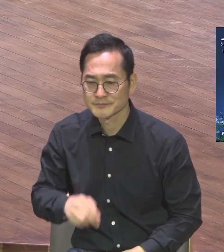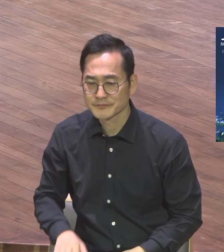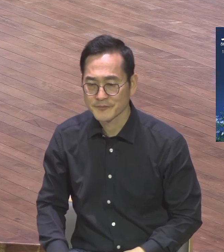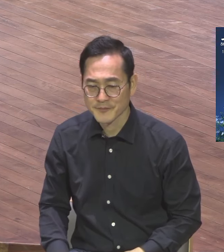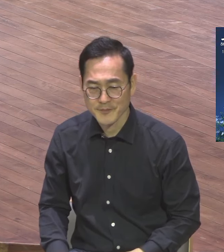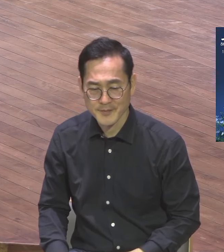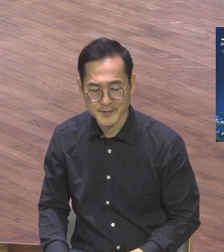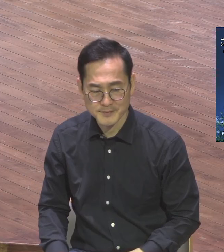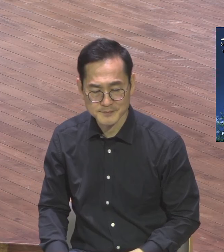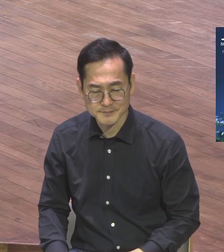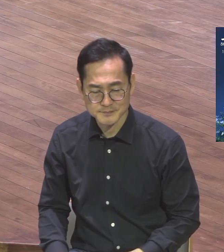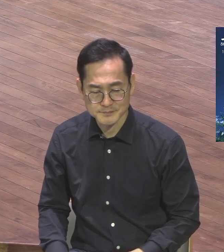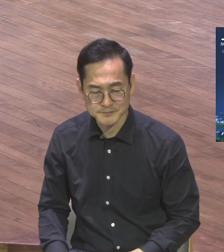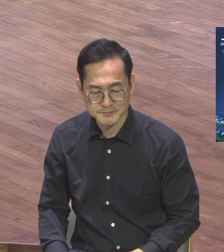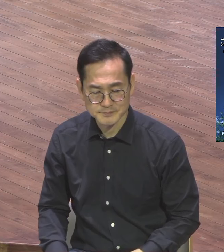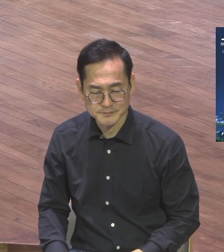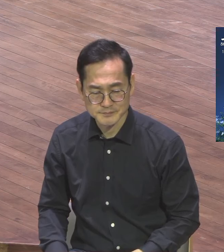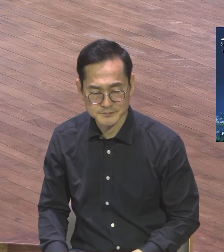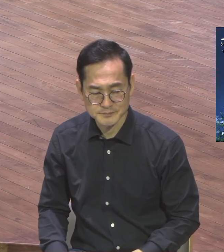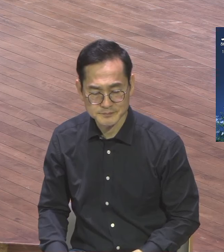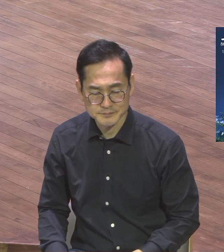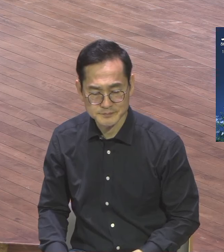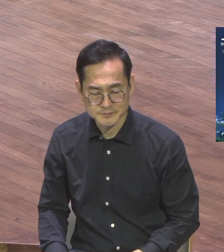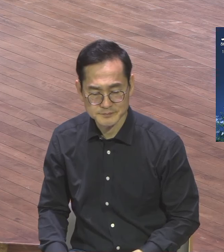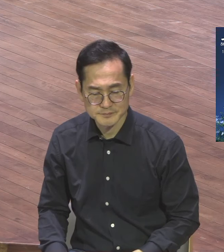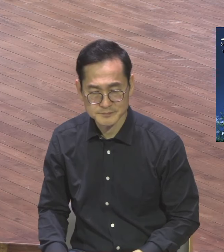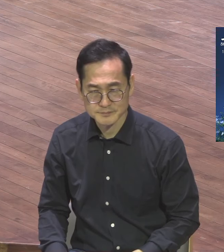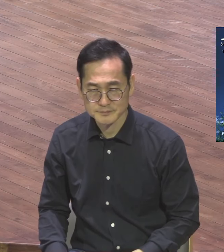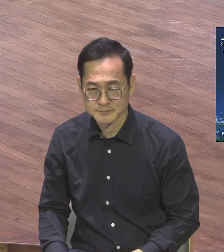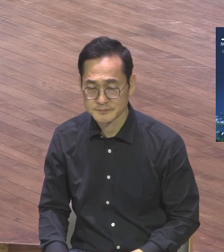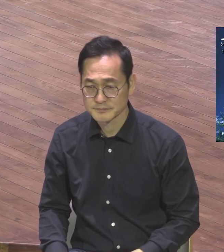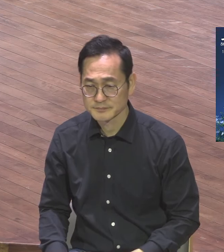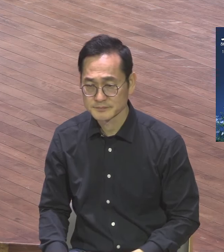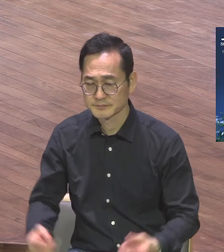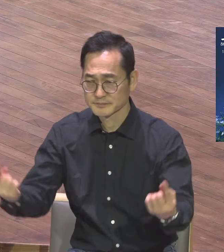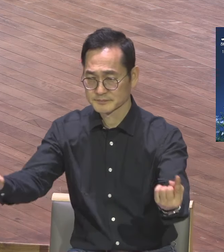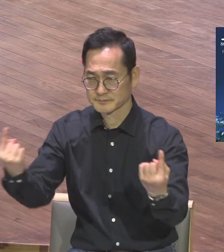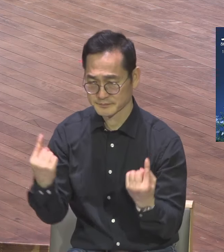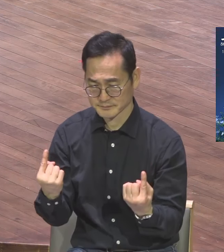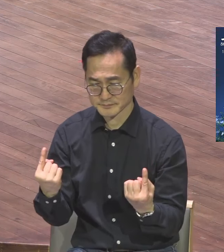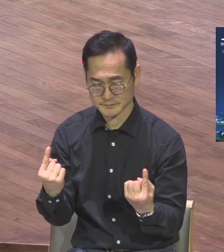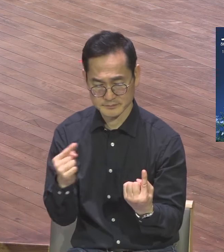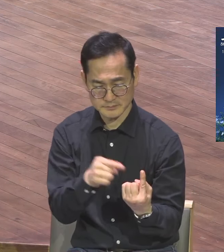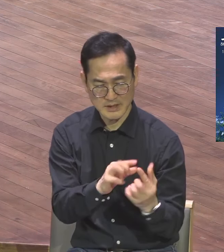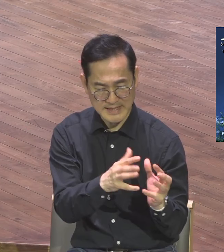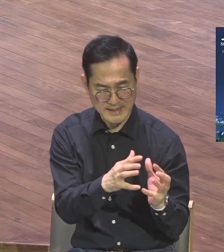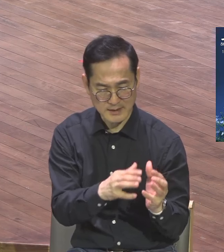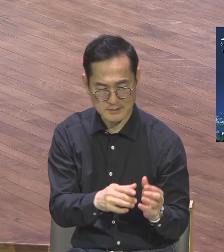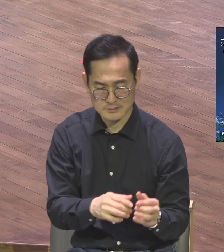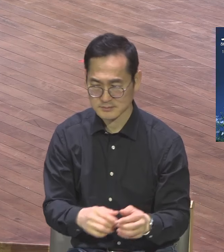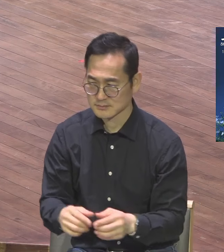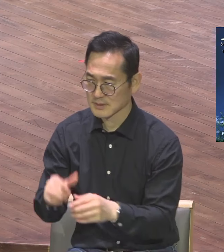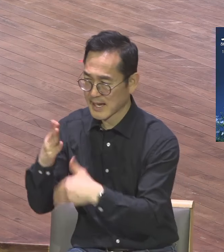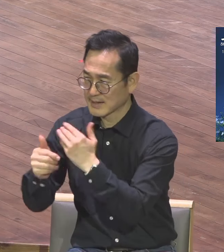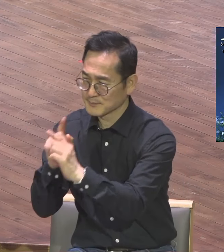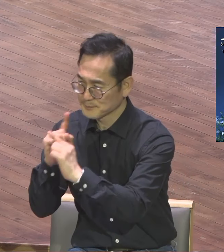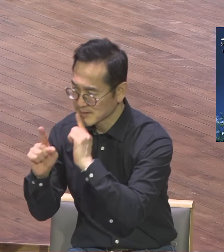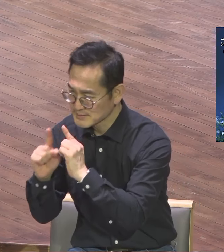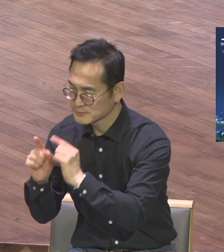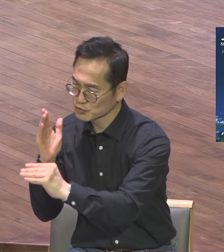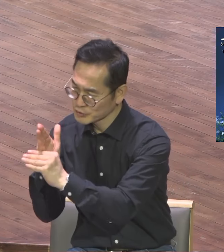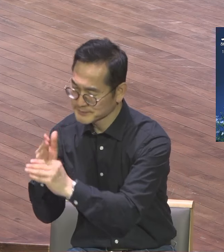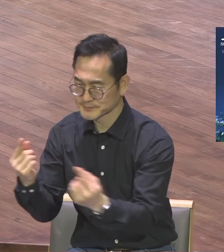오면요, 처음부터 차근차근 적용을 해보세요. 내가 하나님 중심이냐? 말씀 중심이냐? 정말 교회